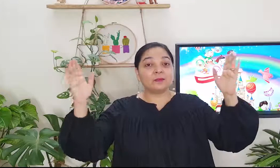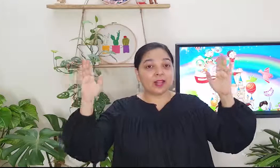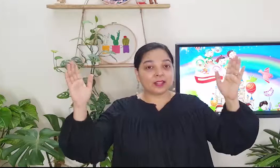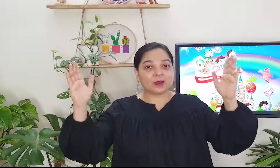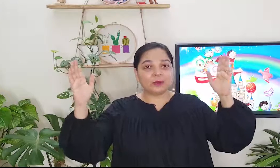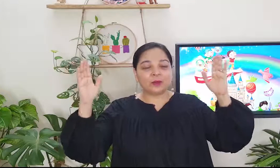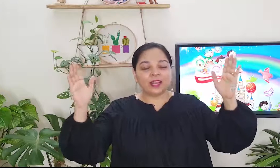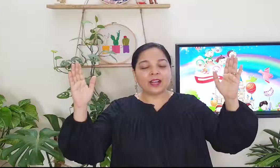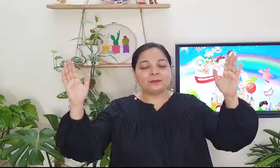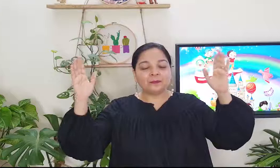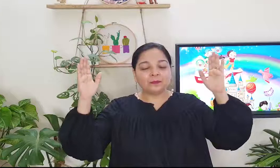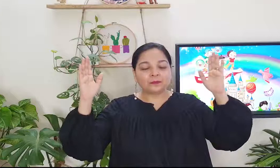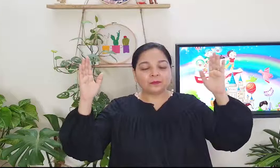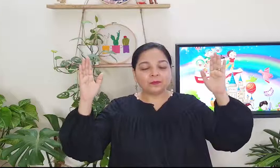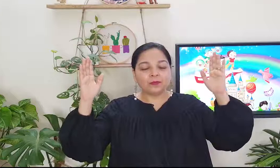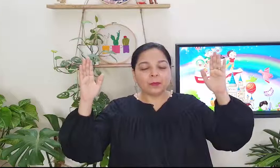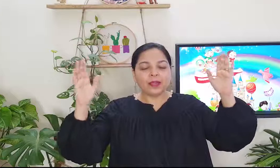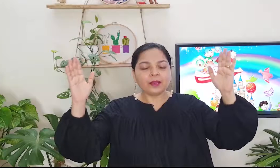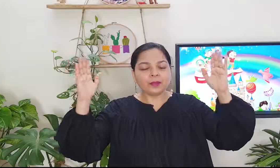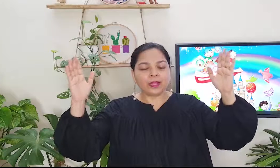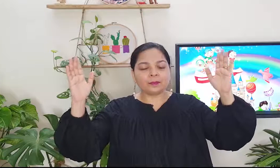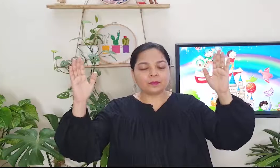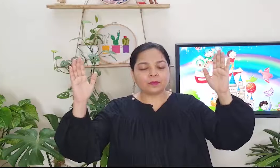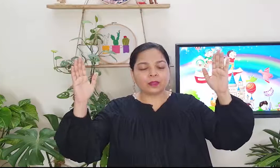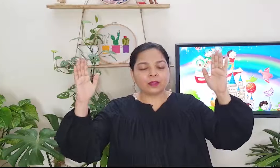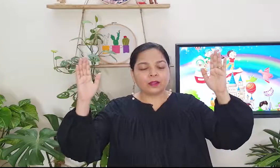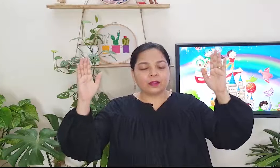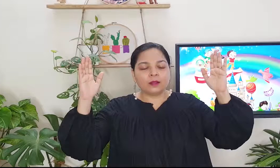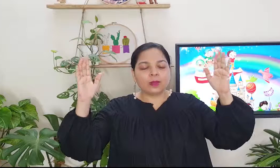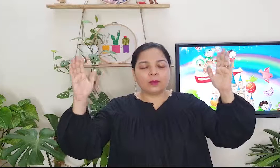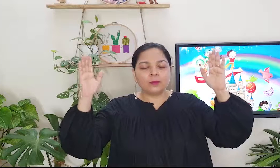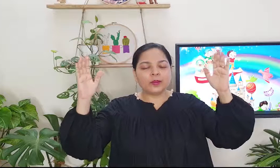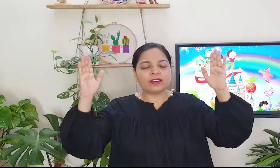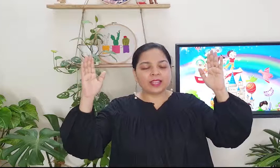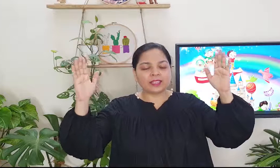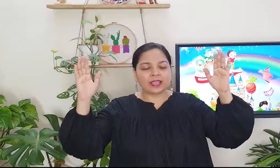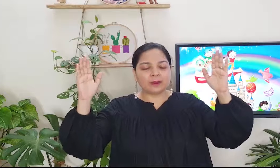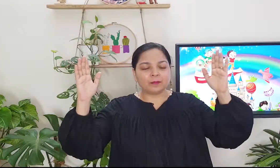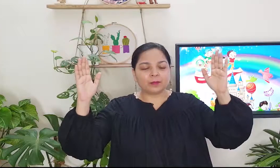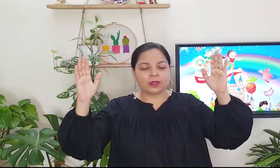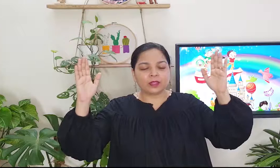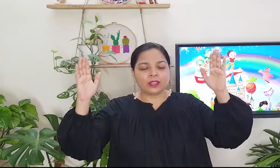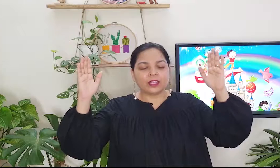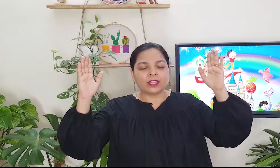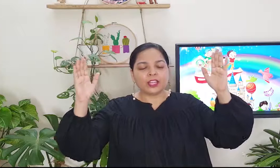চলো আমার সাথে প্রার্থনাকে বলো, প্রিয় পিতা, আমি আমার পুরো হৃদয় থেকে যীশু